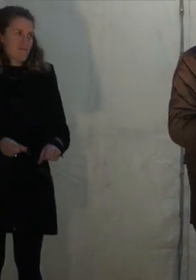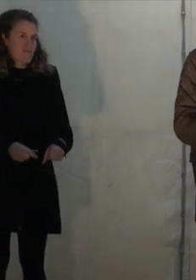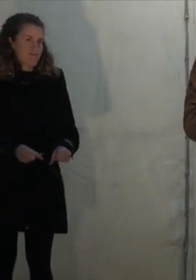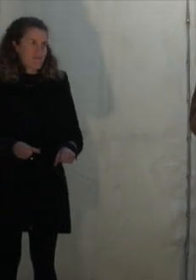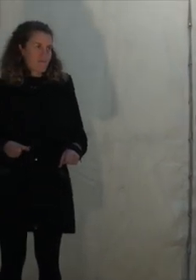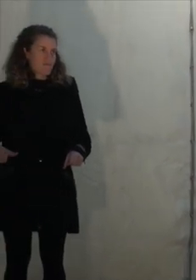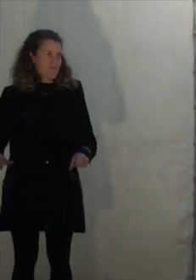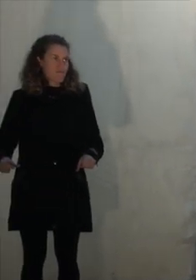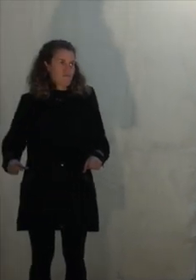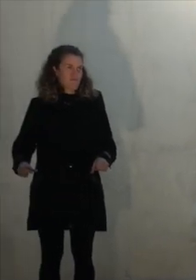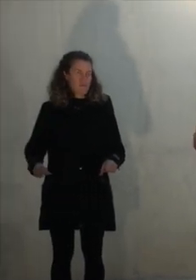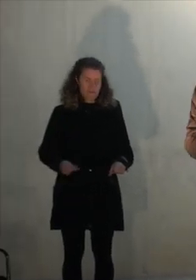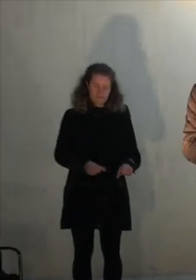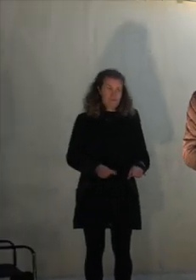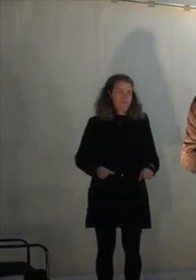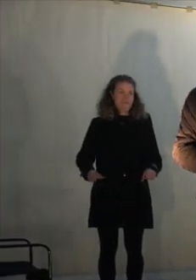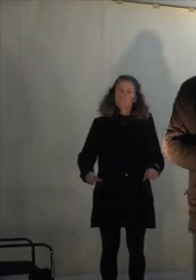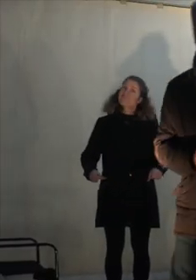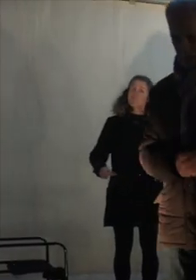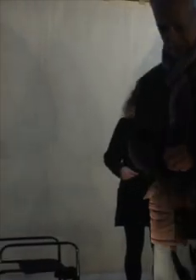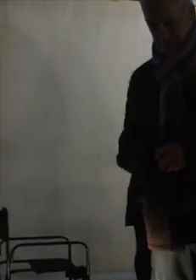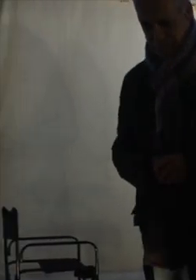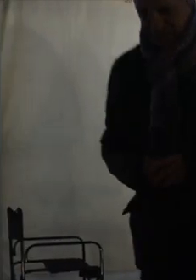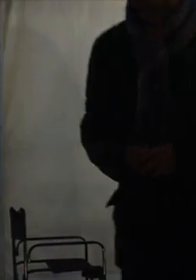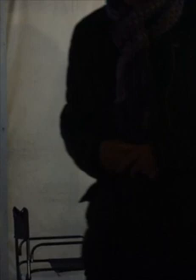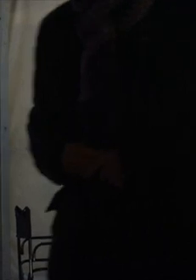Ella se lo pierde. Pazguata, estrecha.